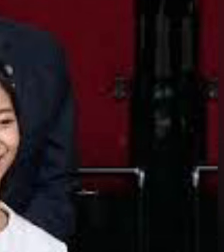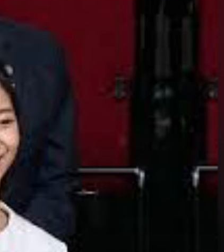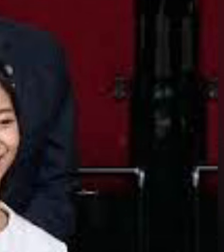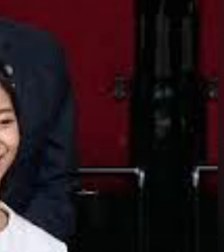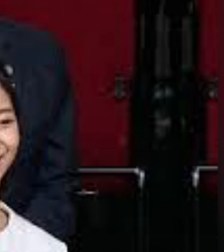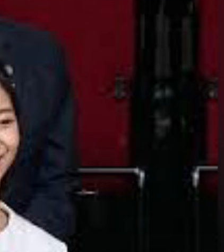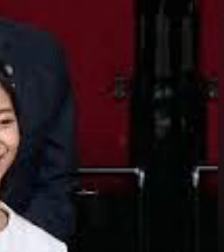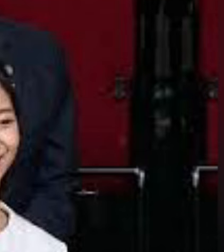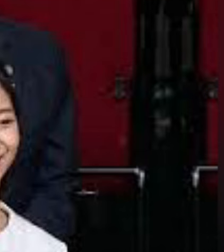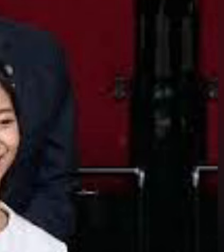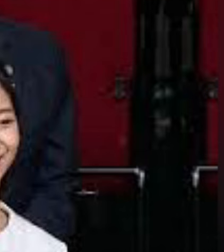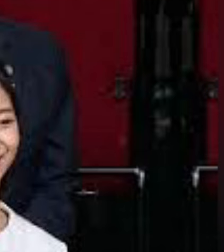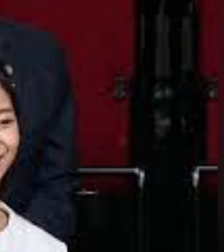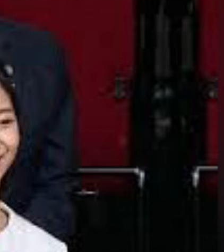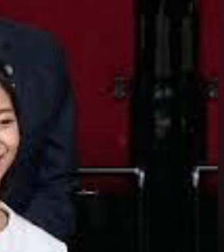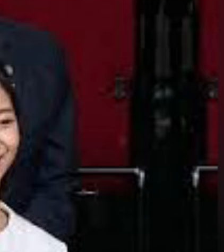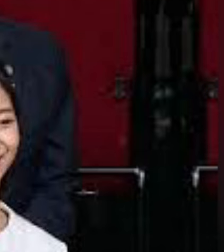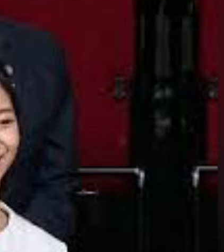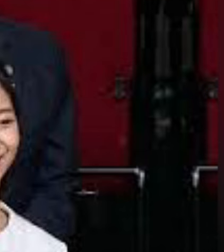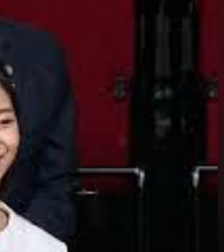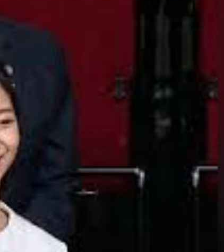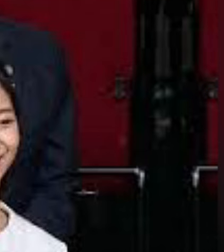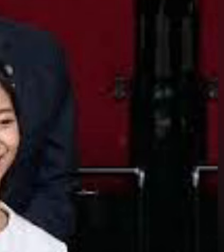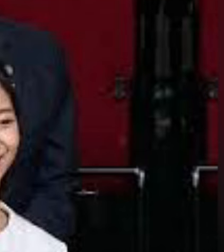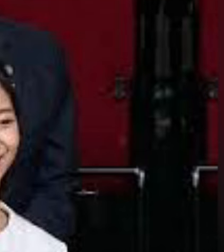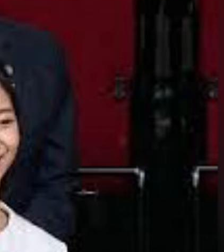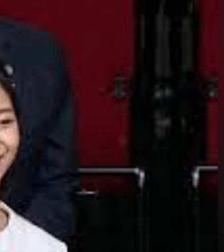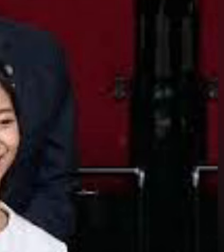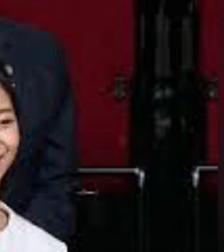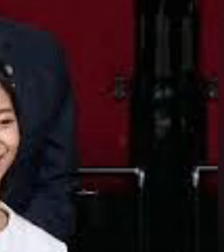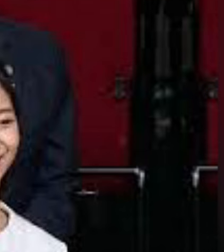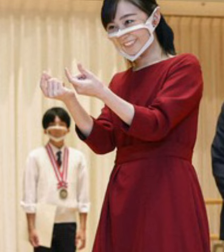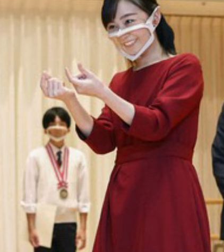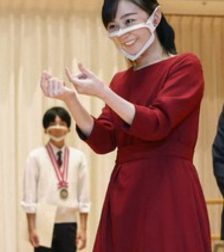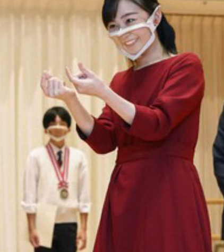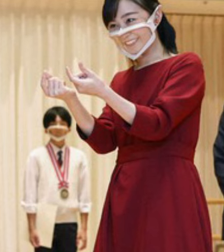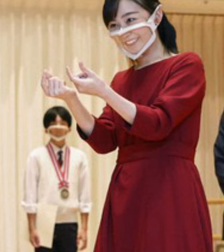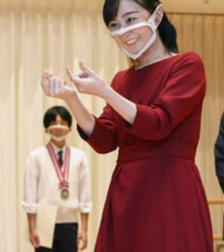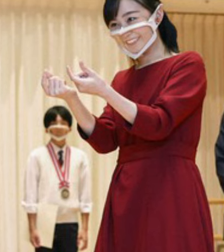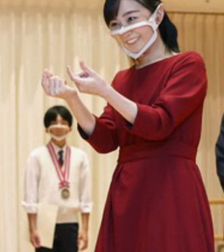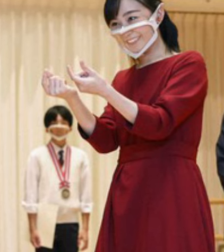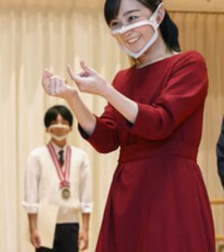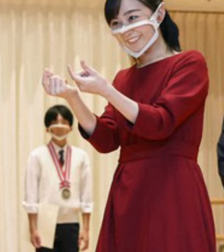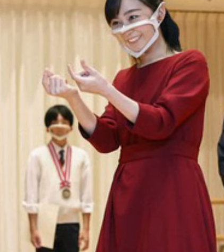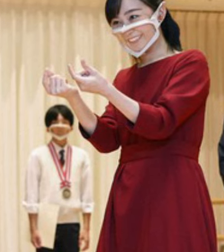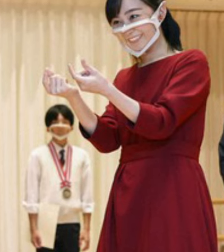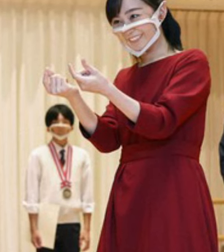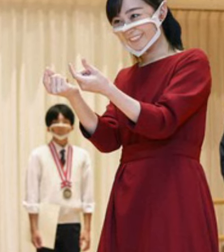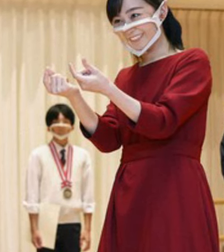橋渡しとしても重要な役割を果たしているのです。皇室の取り組みや広報活動によって